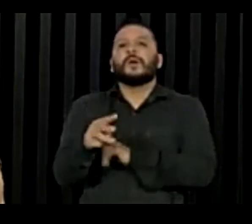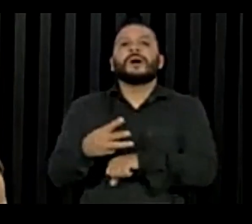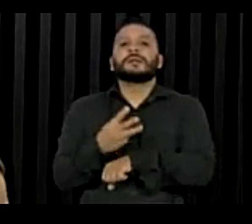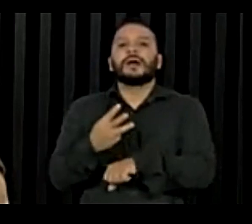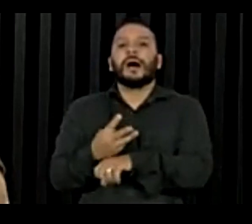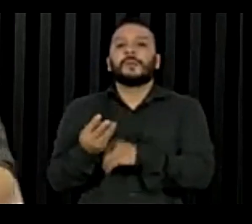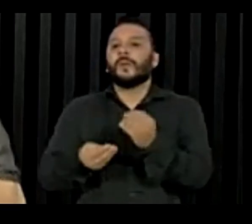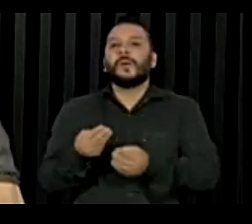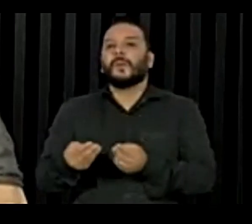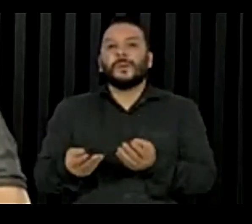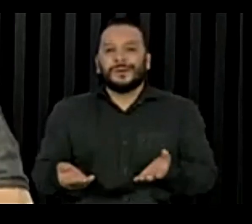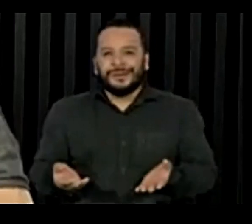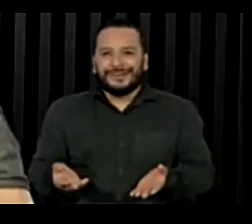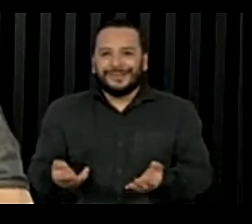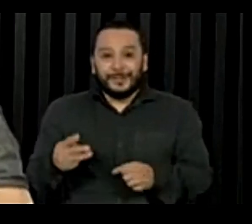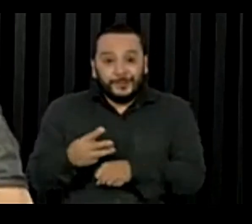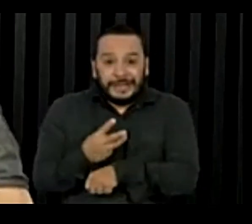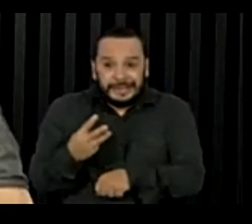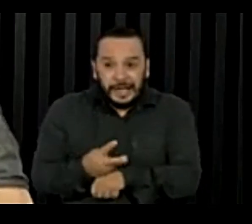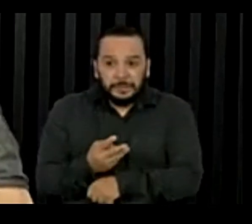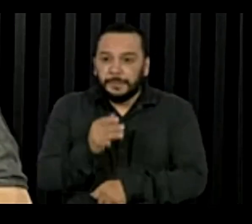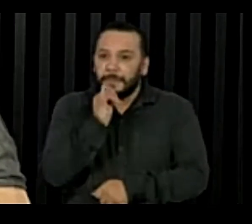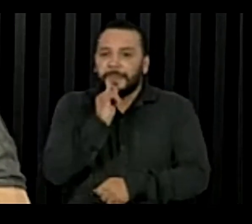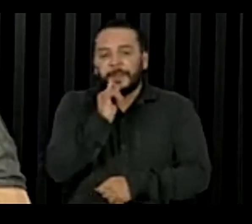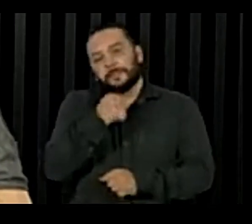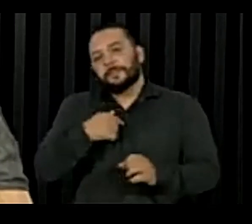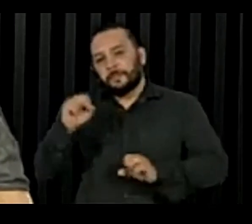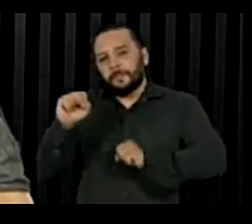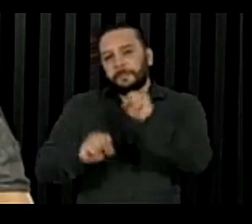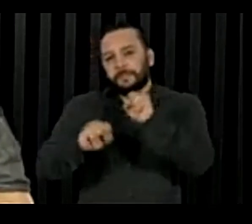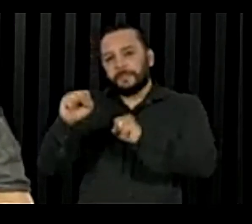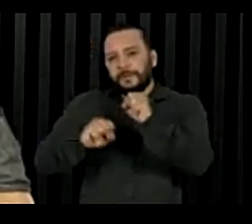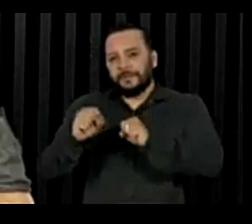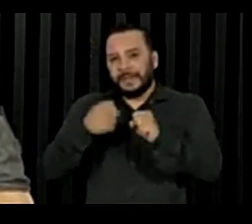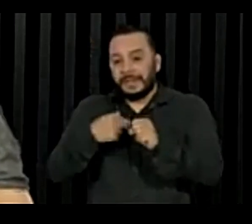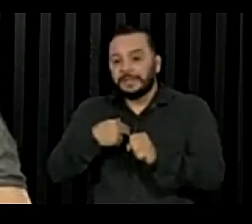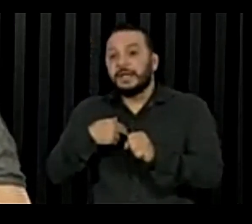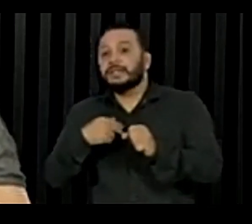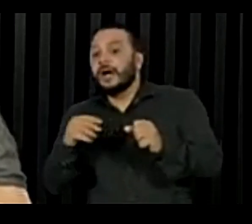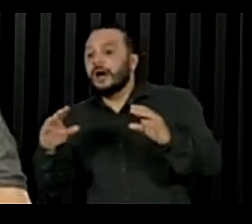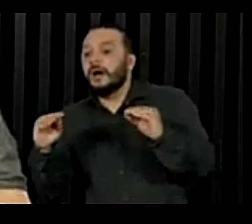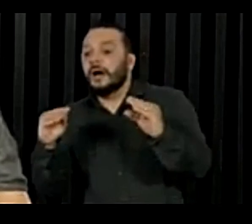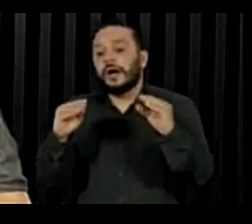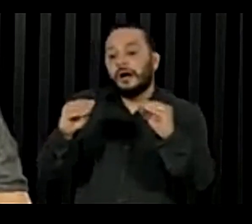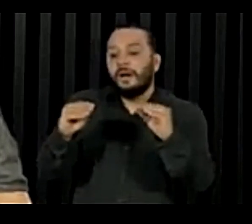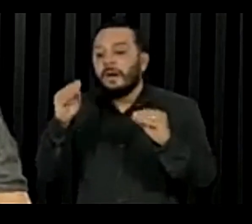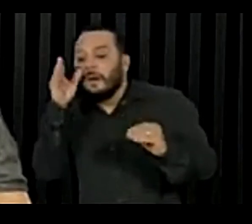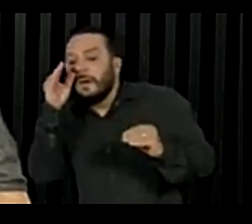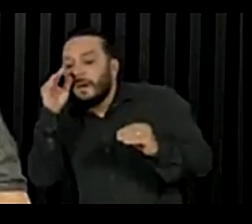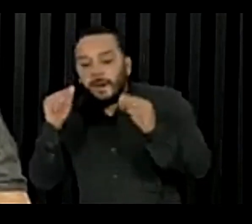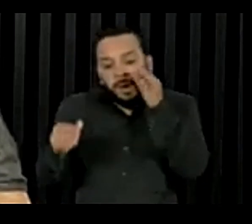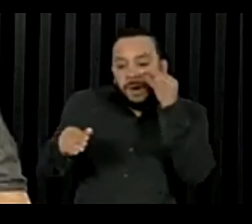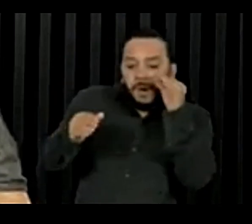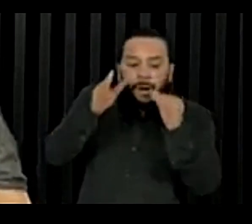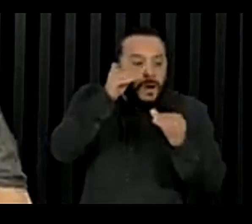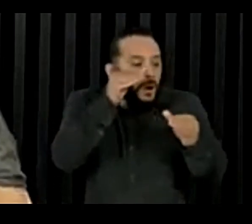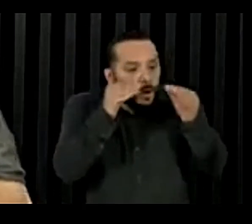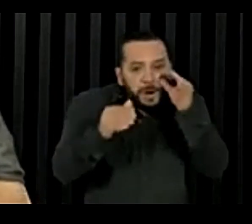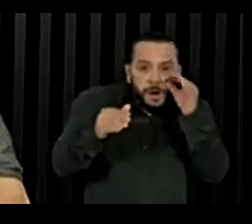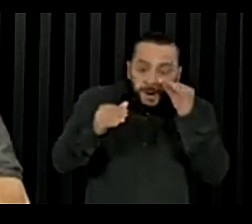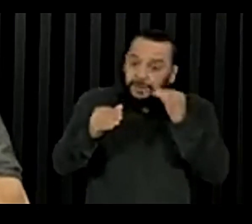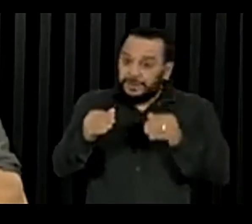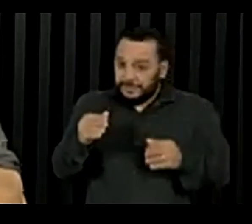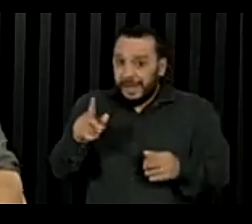Até onde vai a possibilidade de uma empresa observar a sua conversa, de saber o que você está disponibilizando para as outras pessoas?